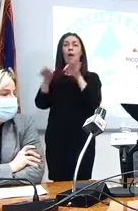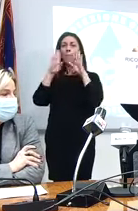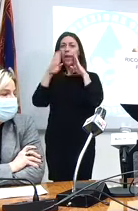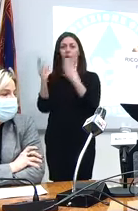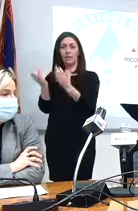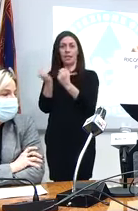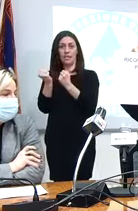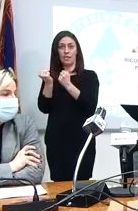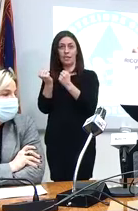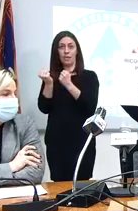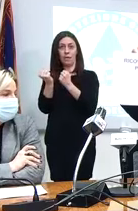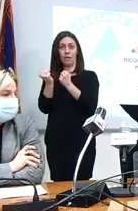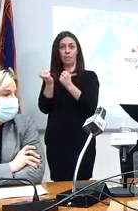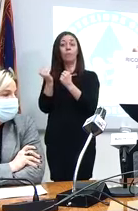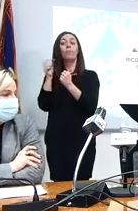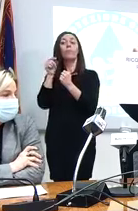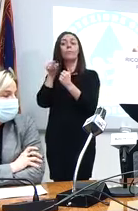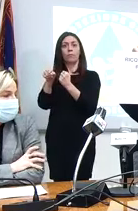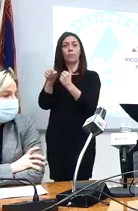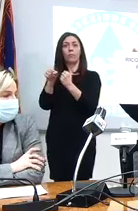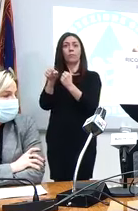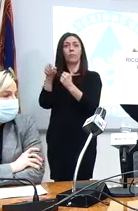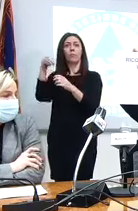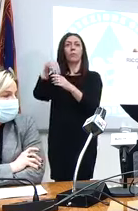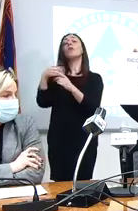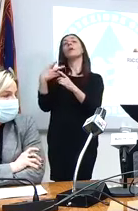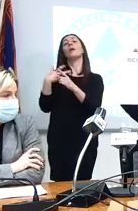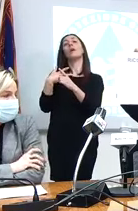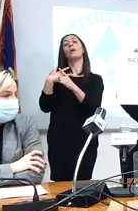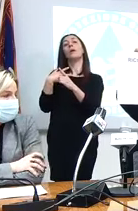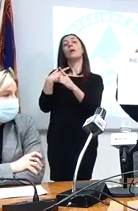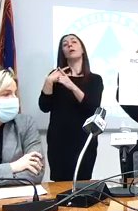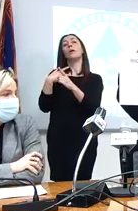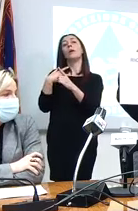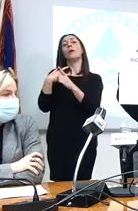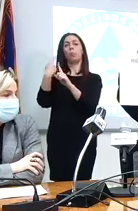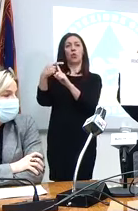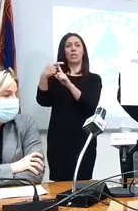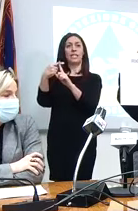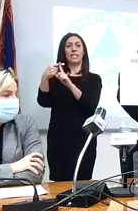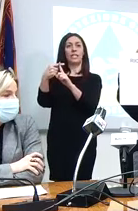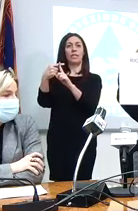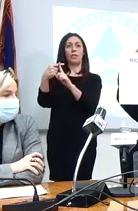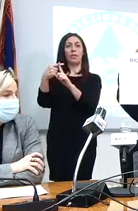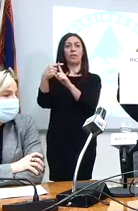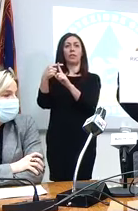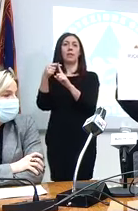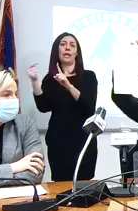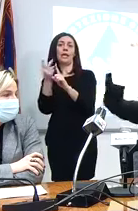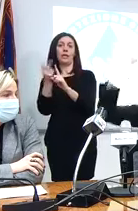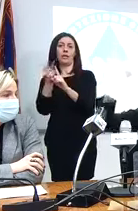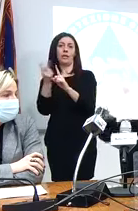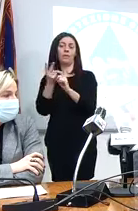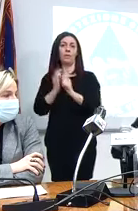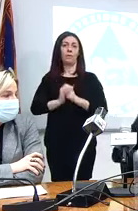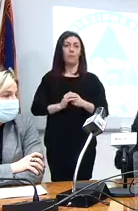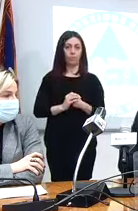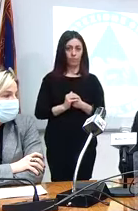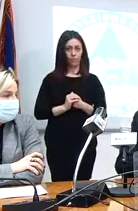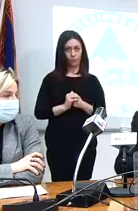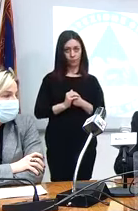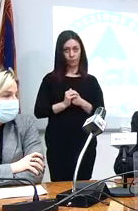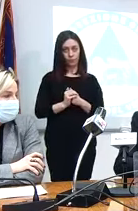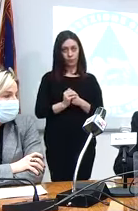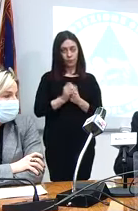dei positivi, dato che non troverete nei bollettini nazionali, quindi troverete un dato più basso nei bollettini nazionali. Come